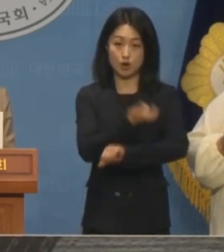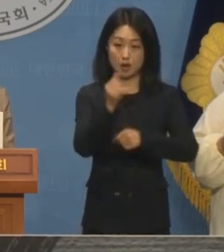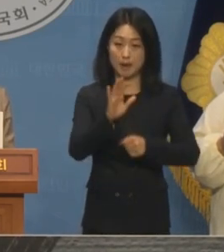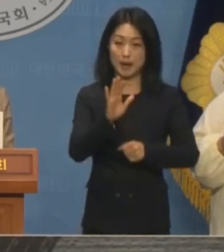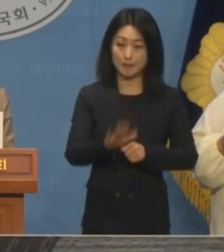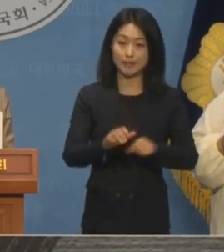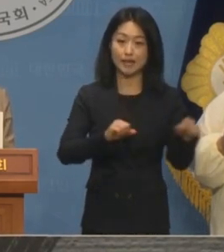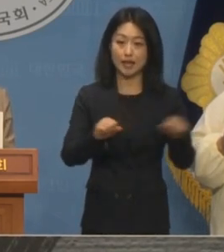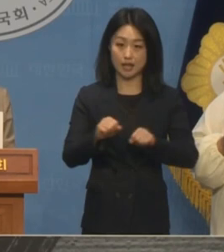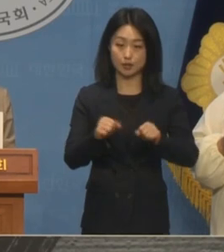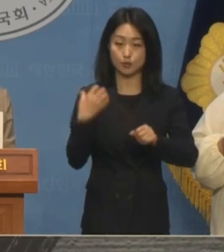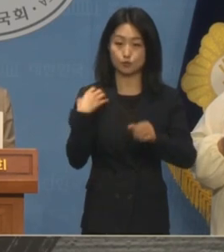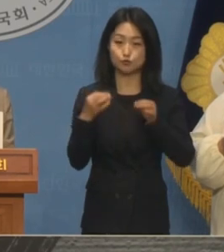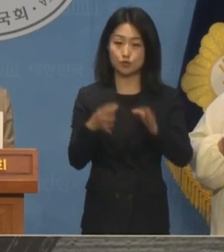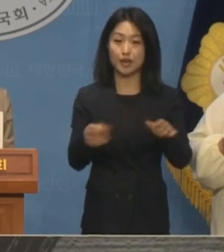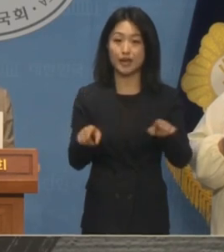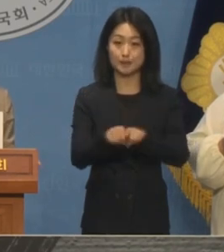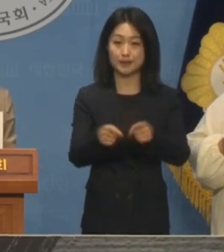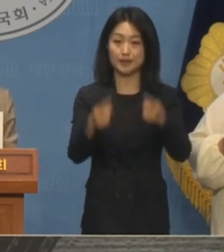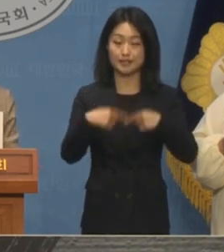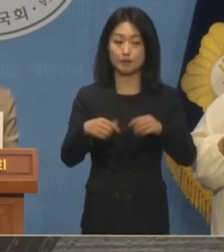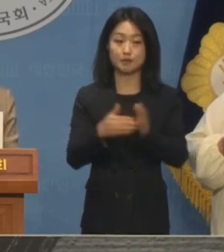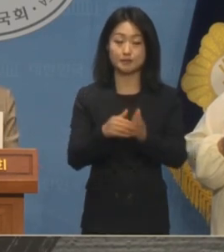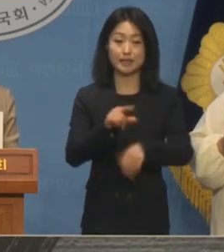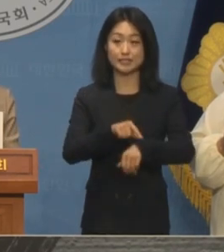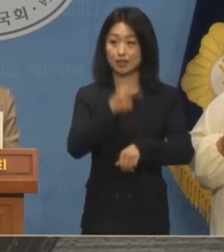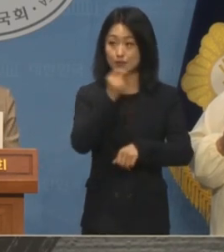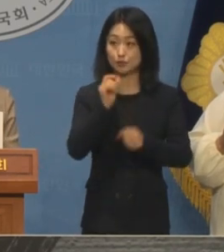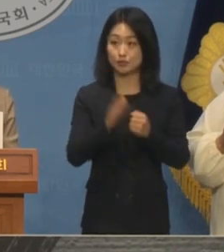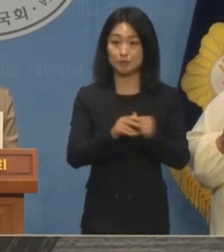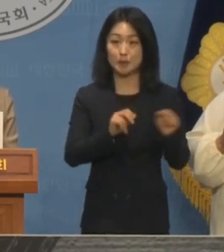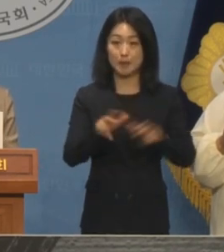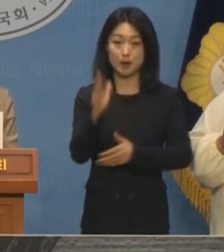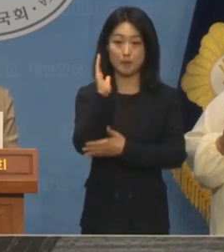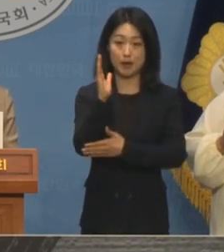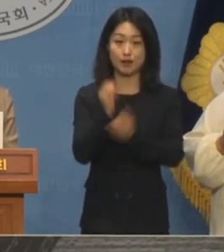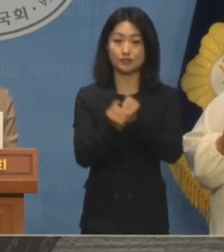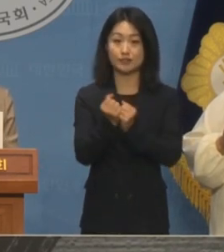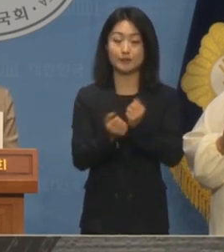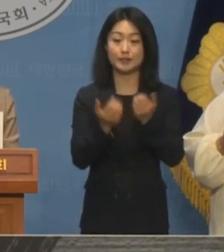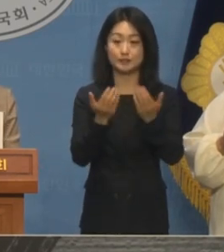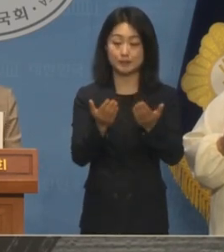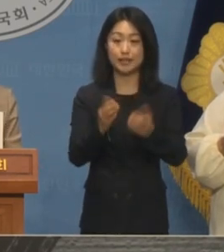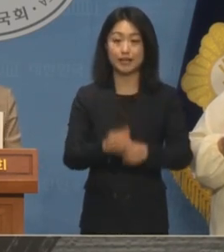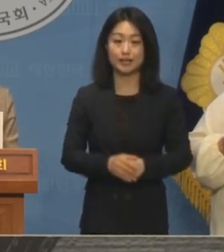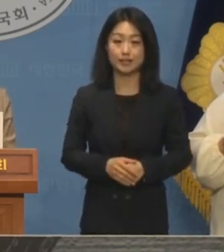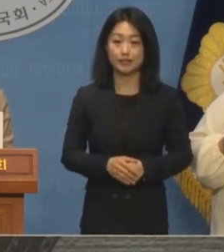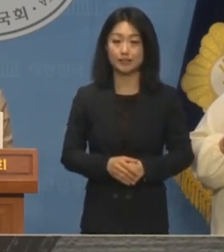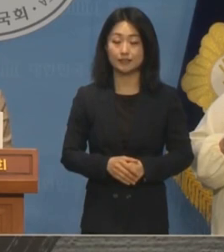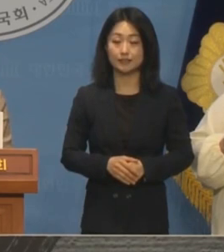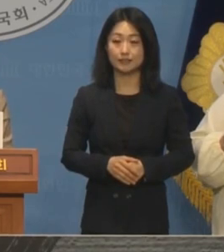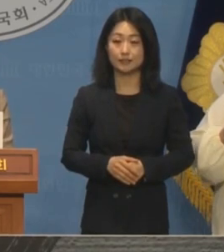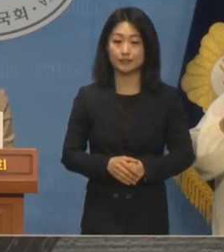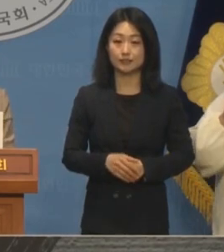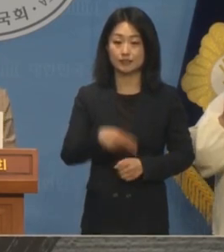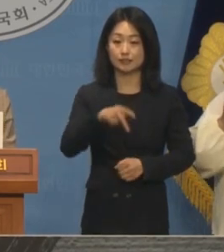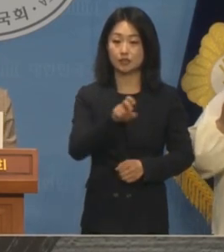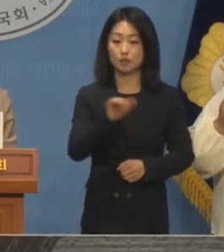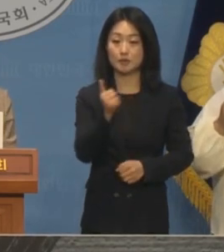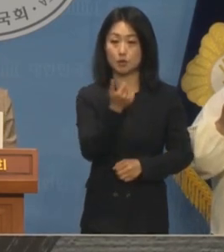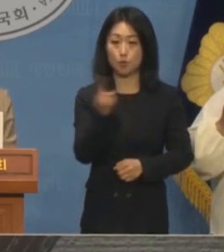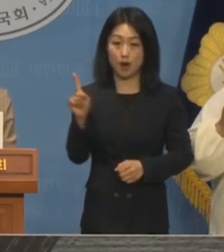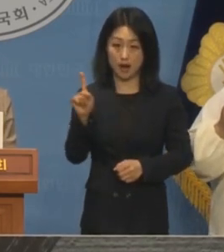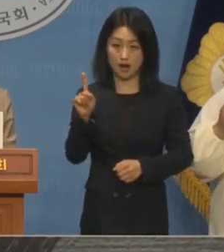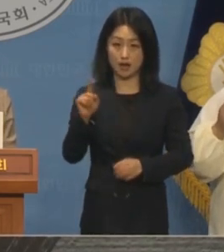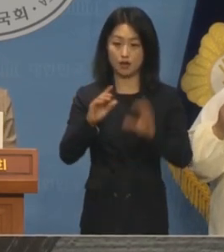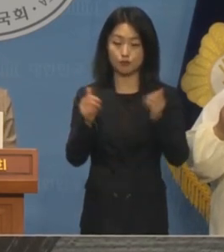행동이 공동주최로 참여합니다. 저희 시간 관계상 바로 발언 들어보도록 하겠습니다. 첫 번째 발언입니다. 서미화 22대